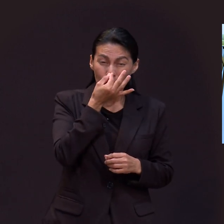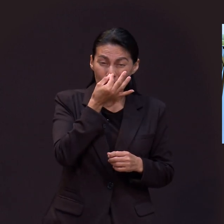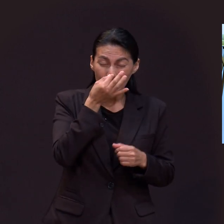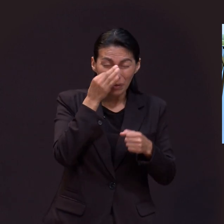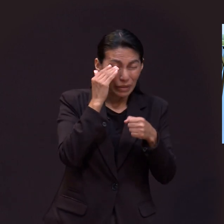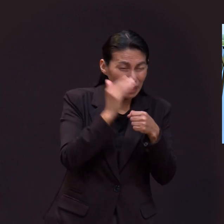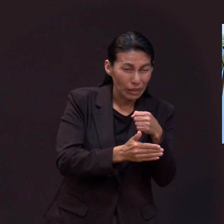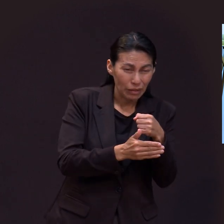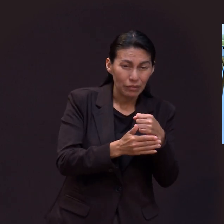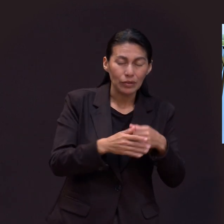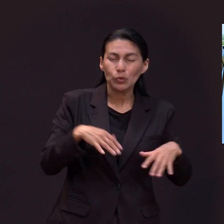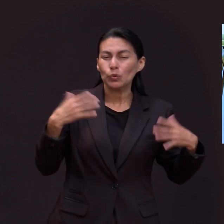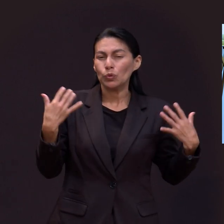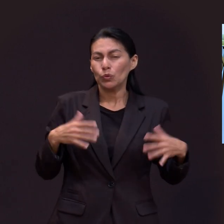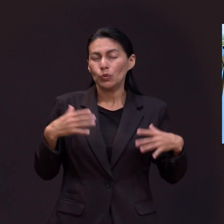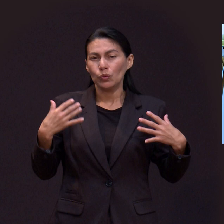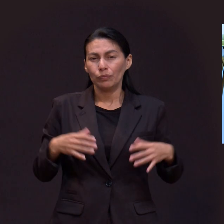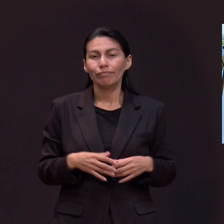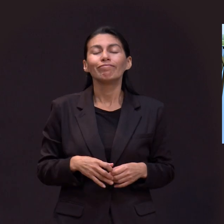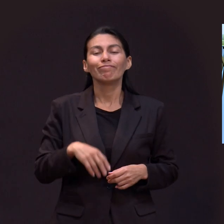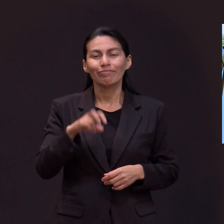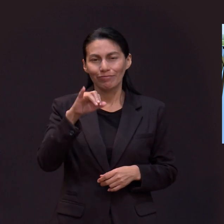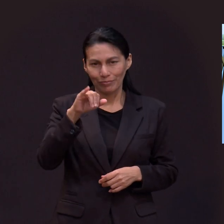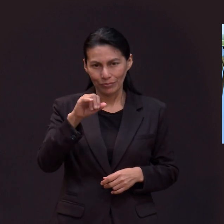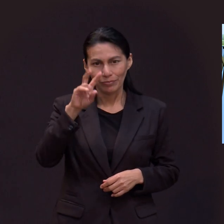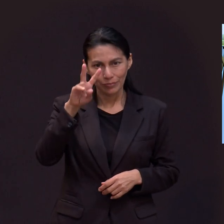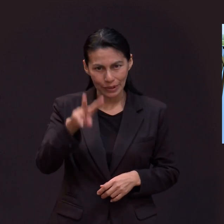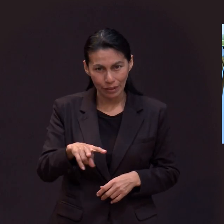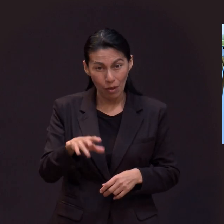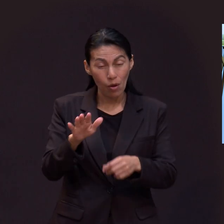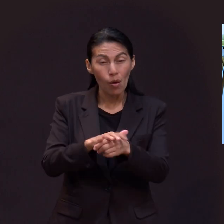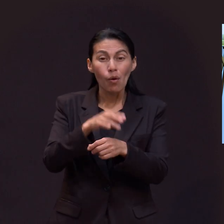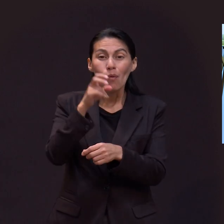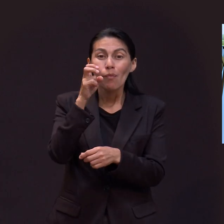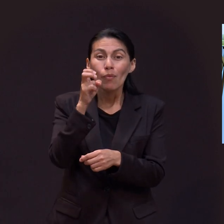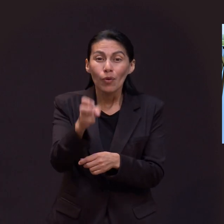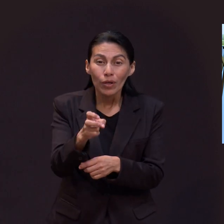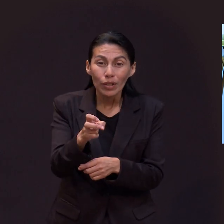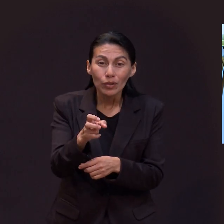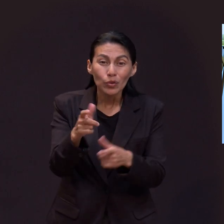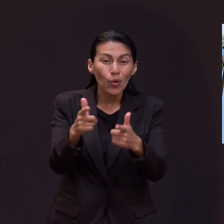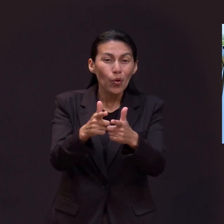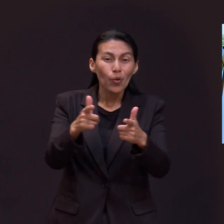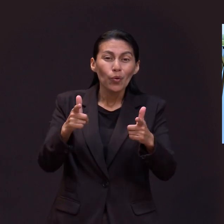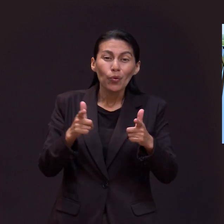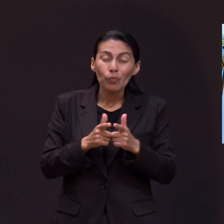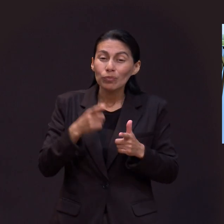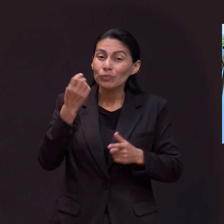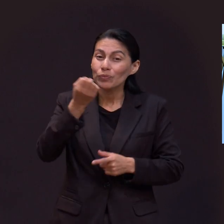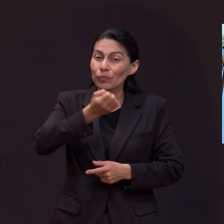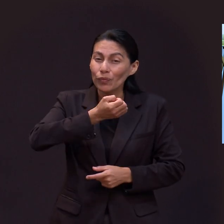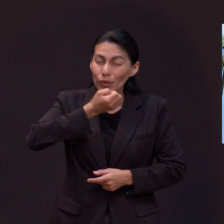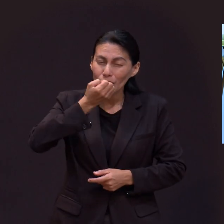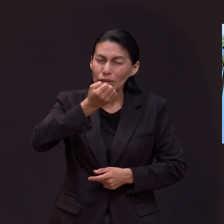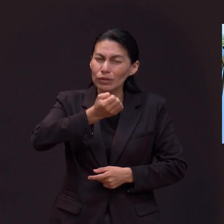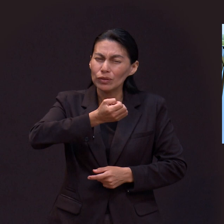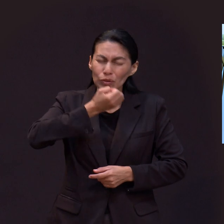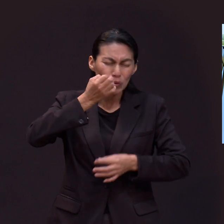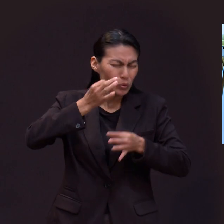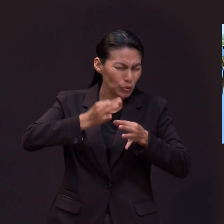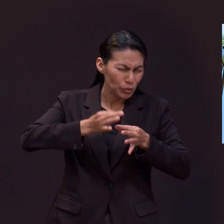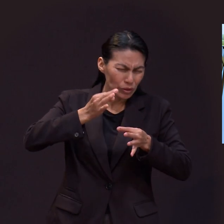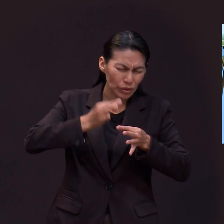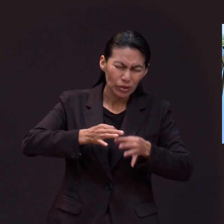está llegando efectivamente efectivamente por eso debemos formar grupos de oración